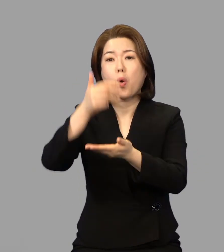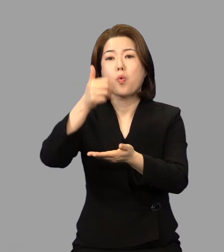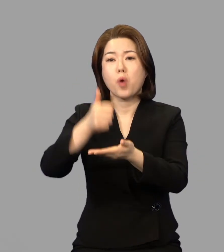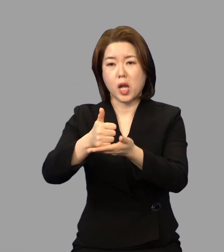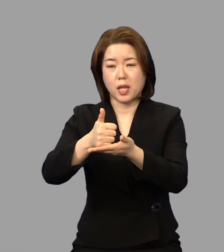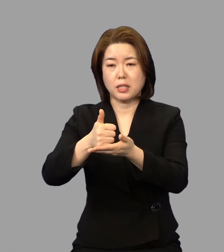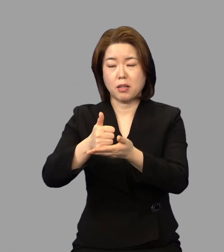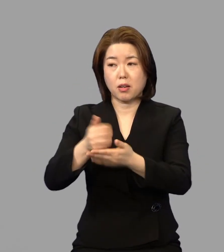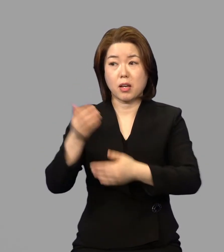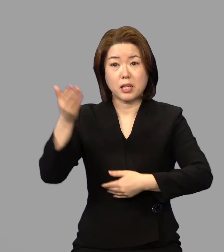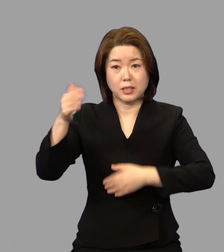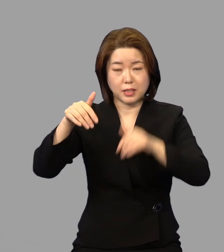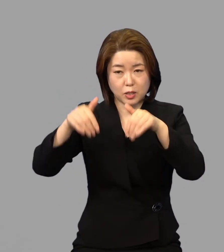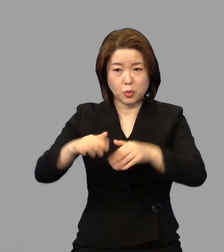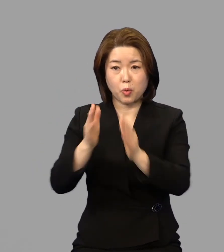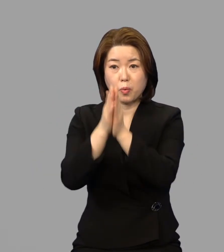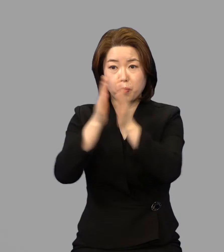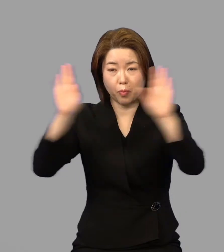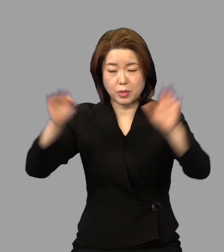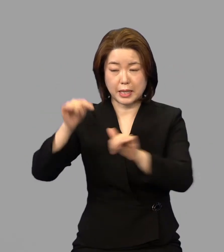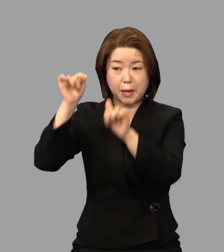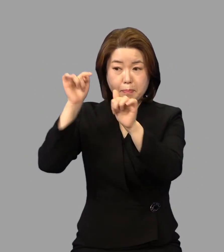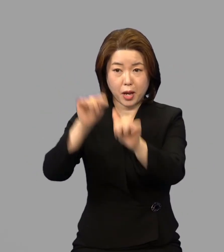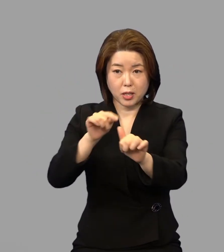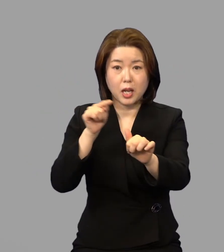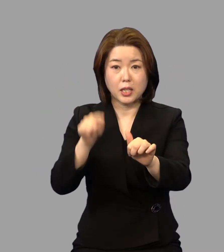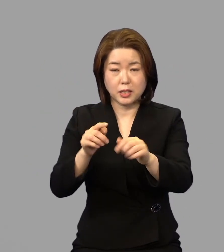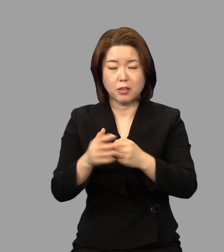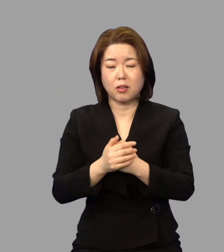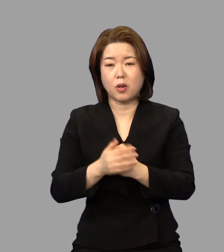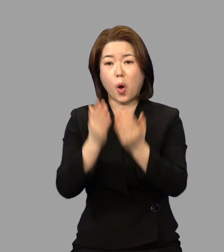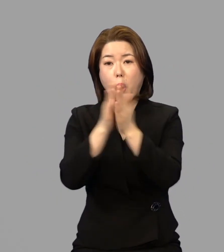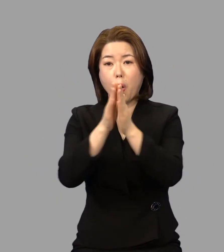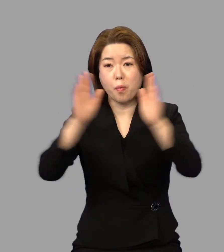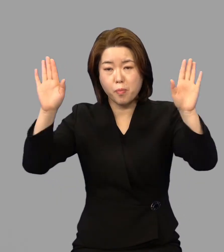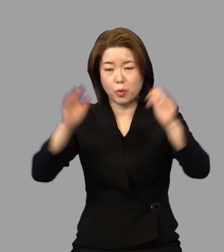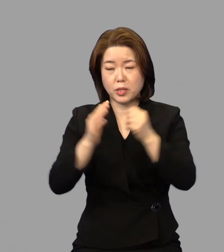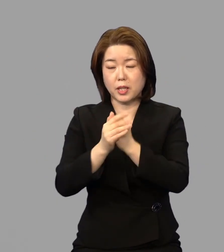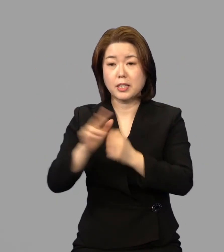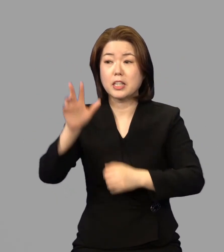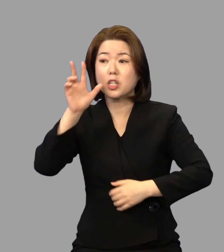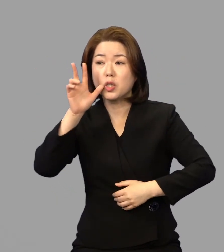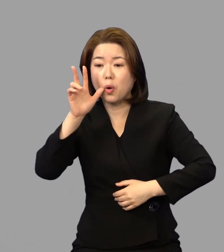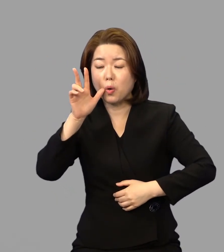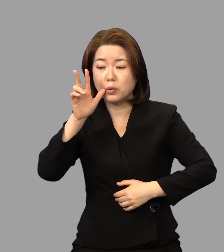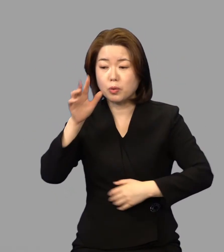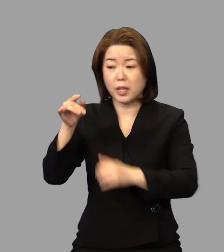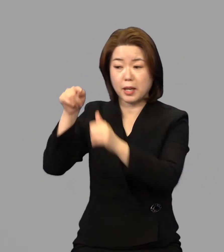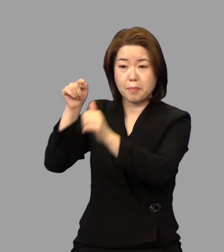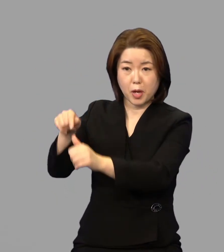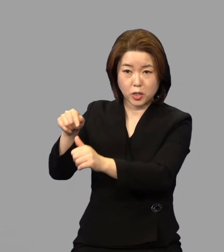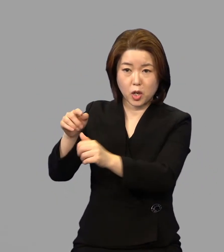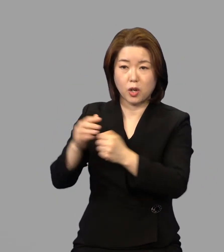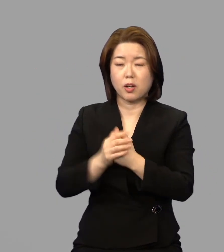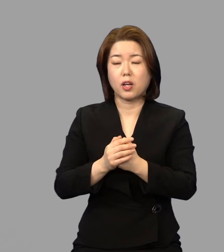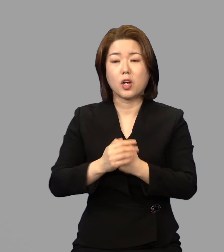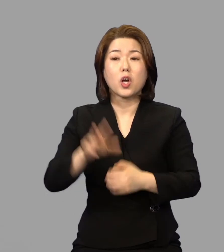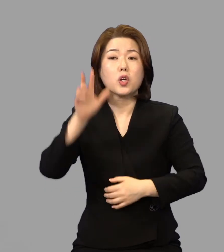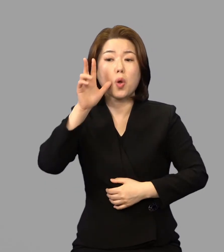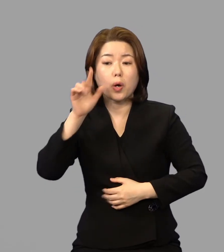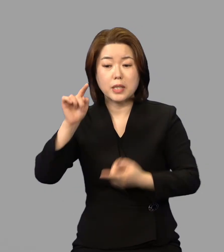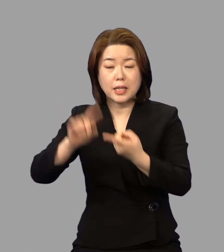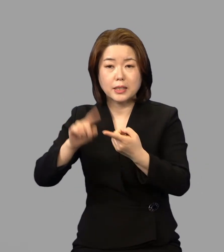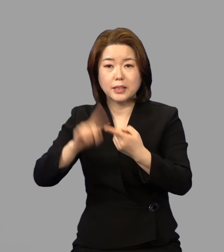여호와께서 그의 종 모세에게 명령하신 것을 모세는 여호수아에게 명령하였고 여호수아는